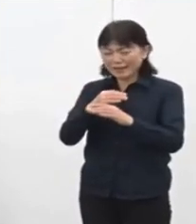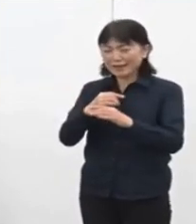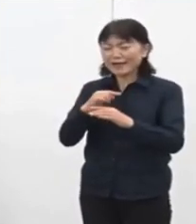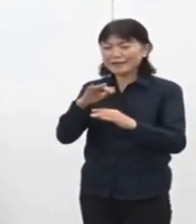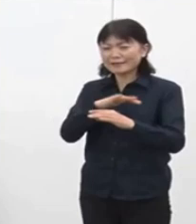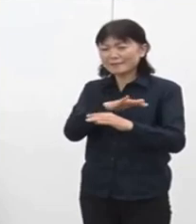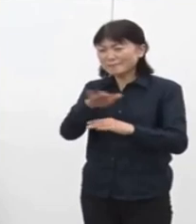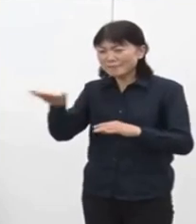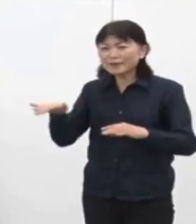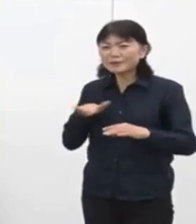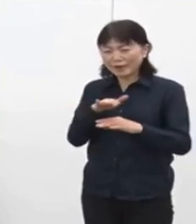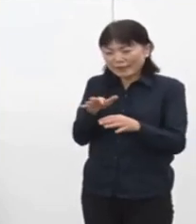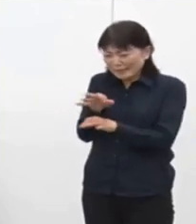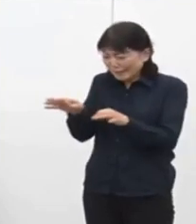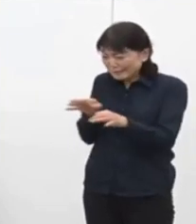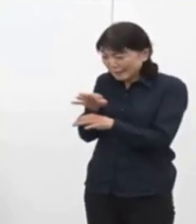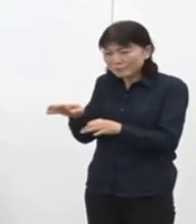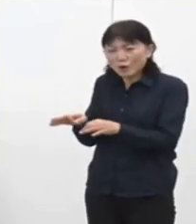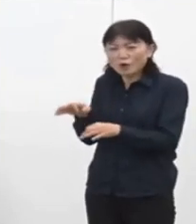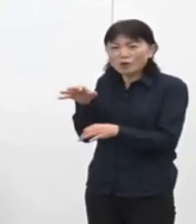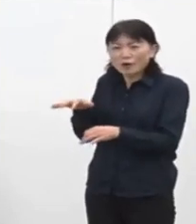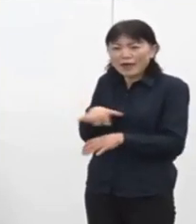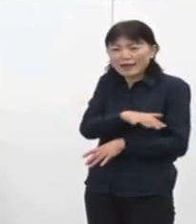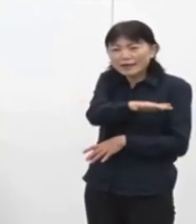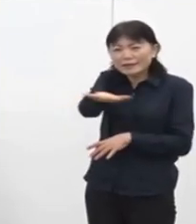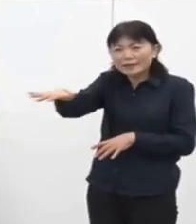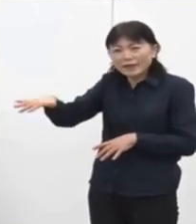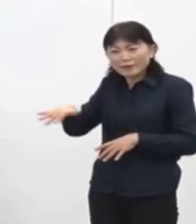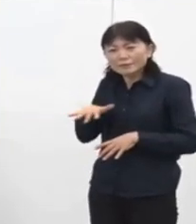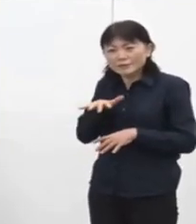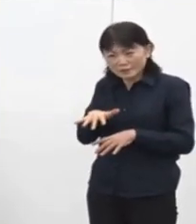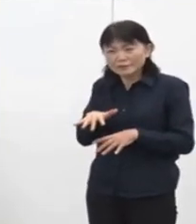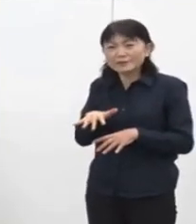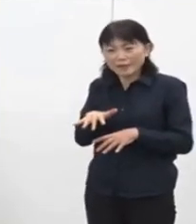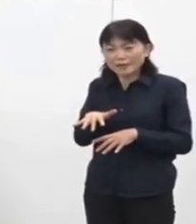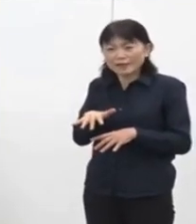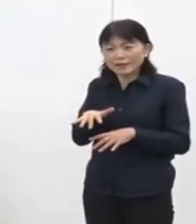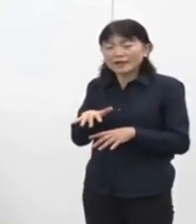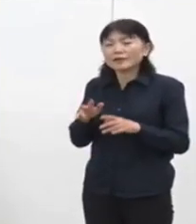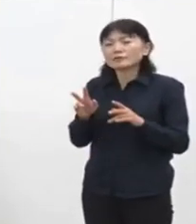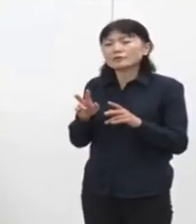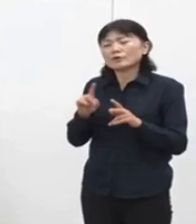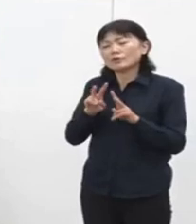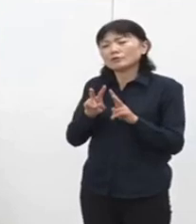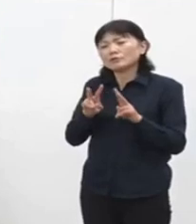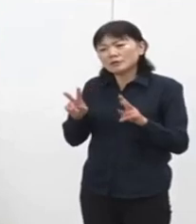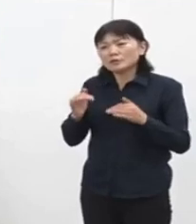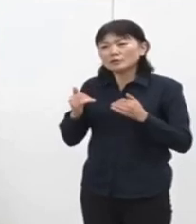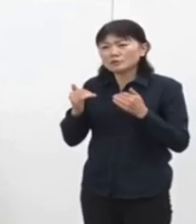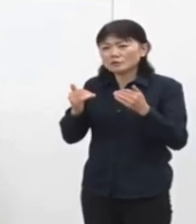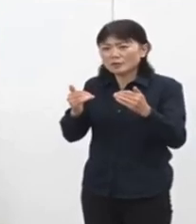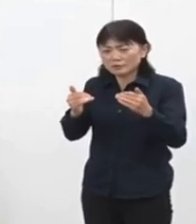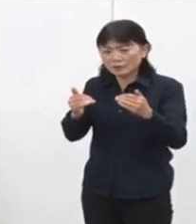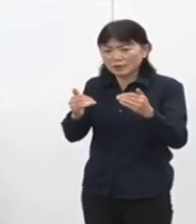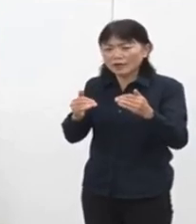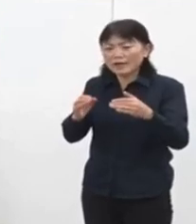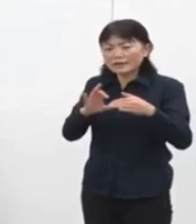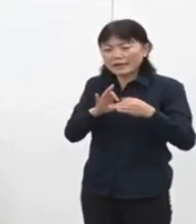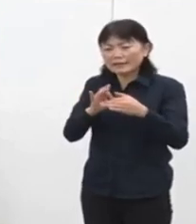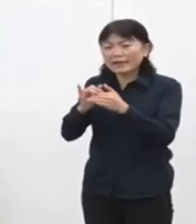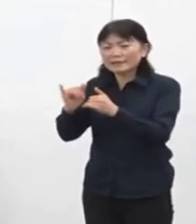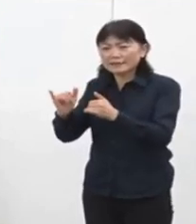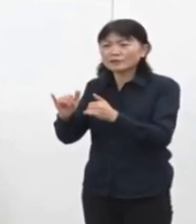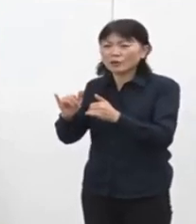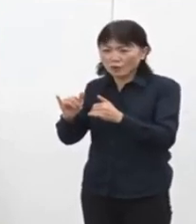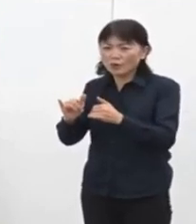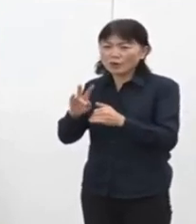リアですので、あのこういうビジョンを進めていくにあたっては地域の関係者やあの多くの関係者の理解が必要